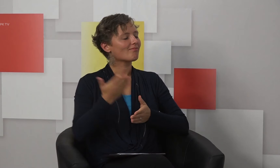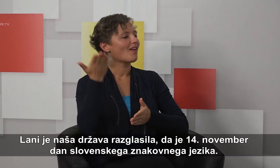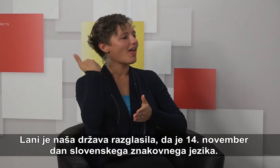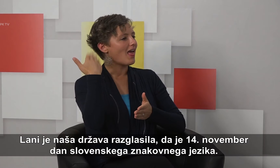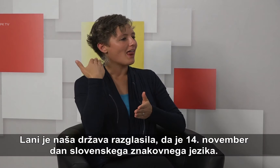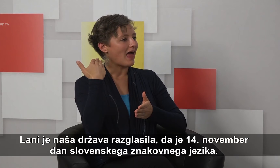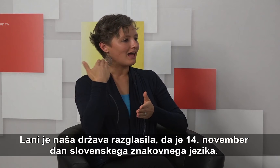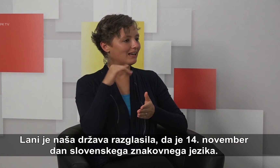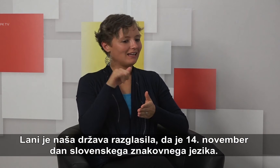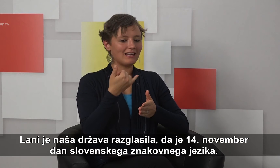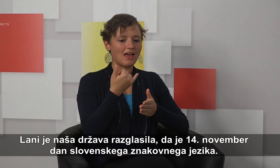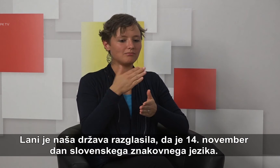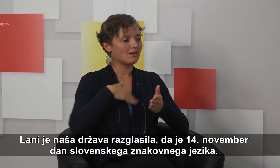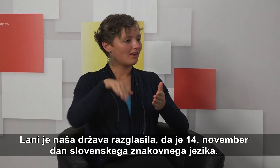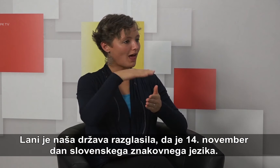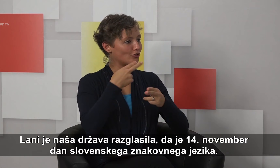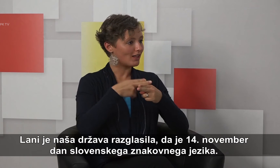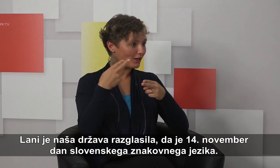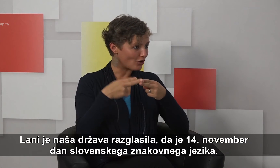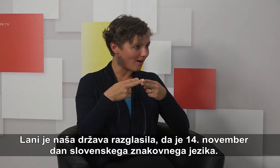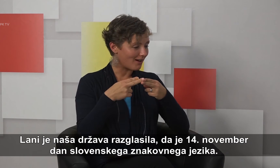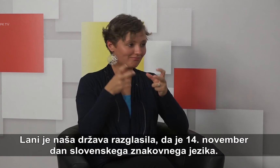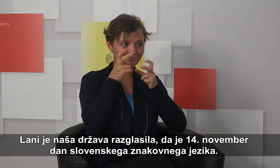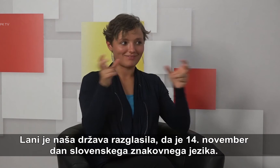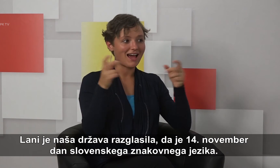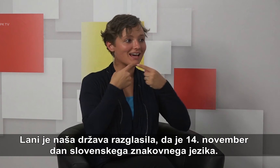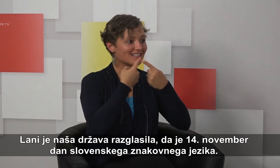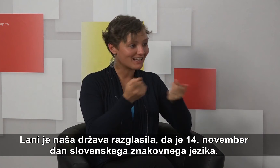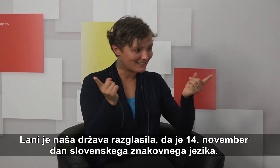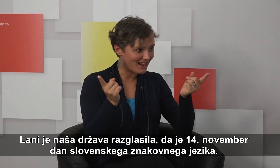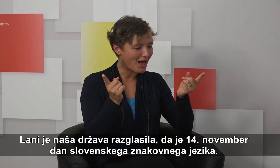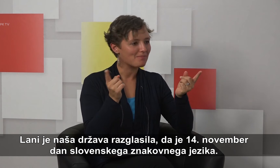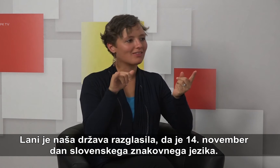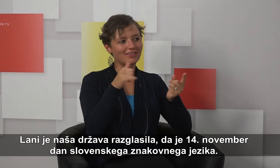naša država progresila